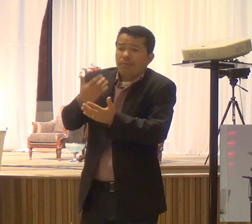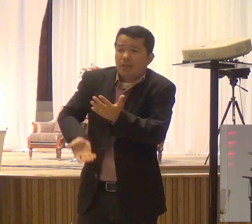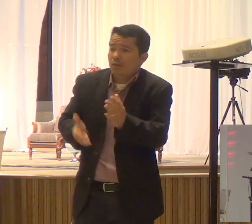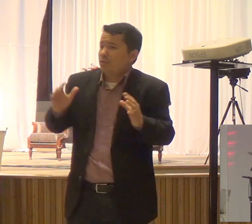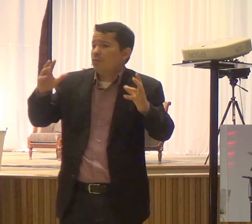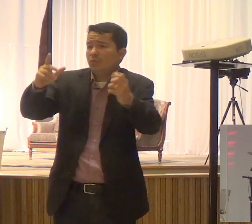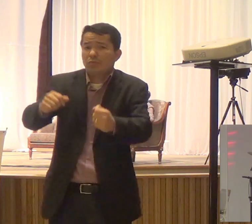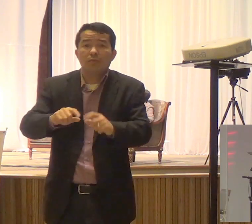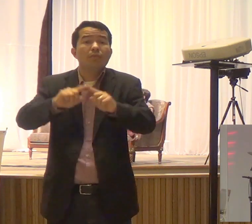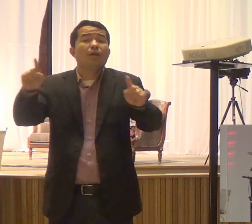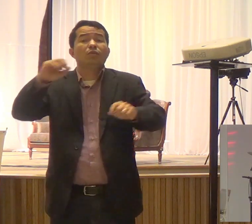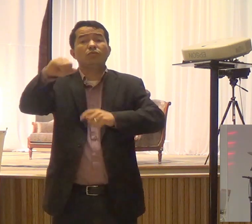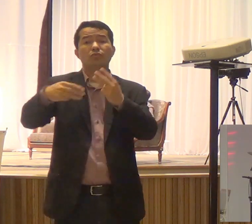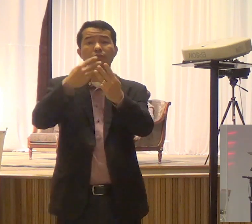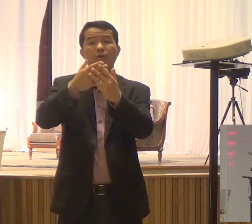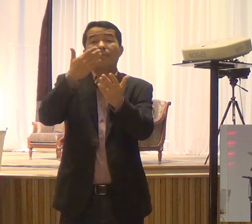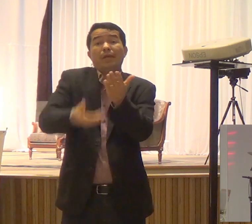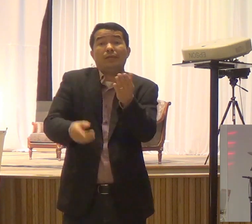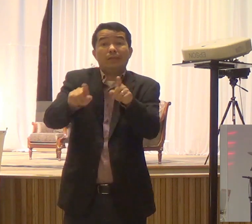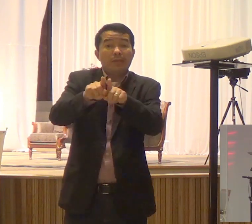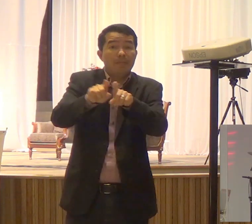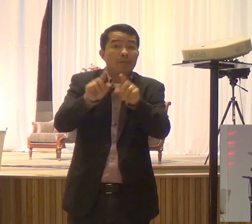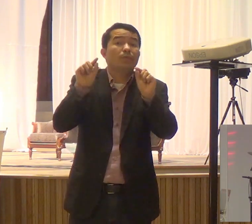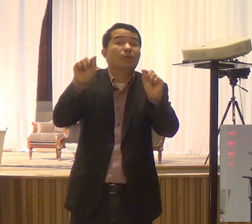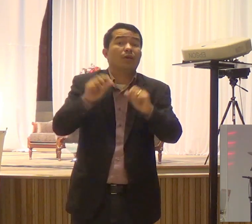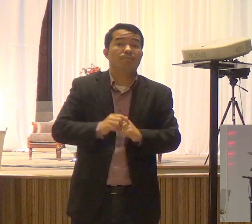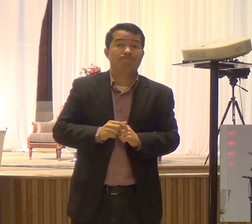negócio muito importante para a vida de um servo de Deus: